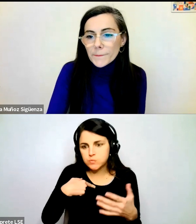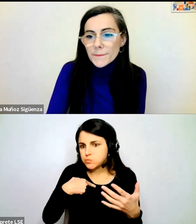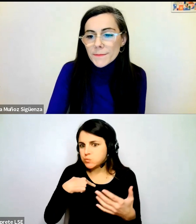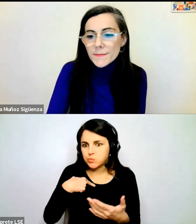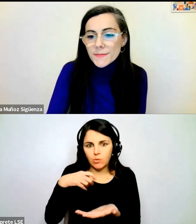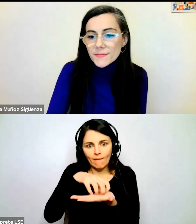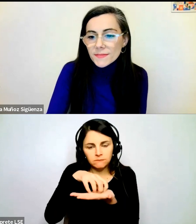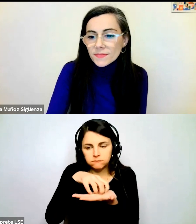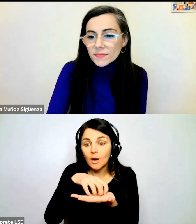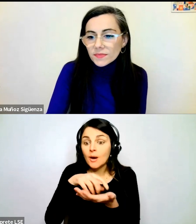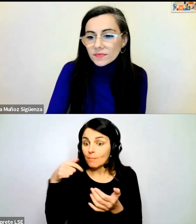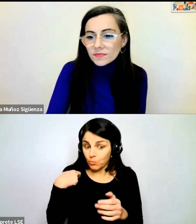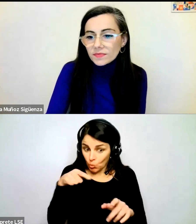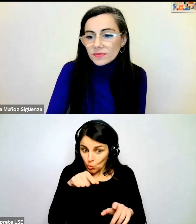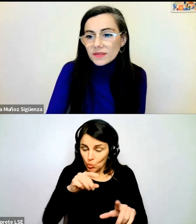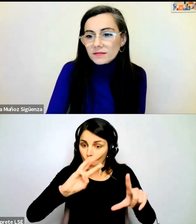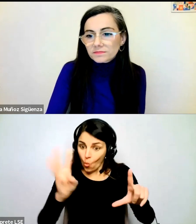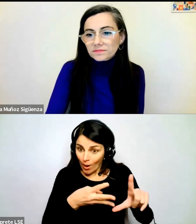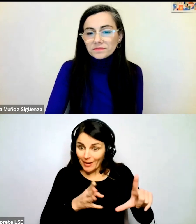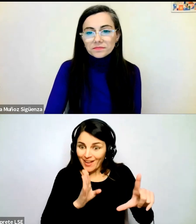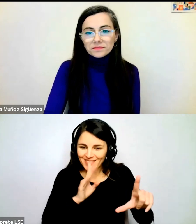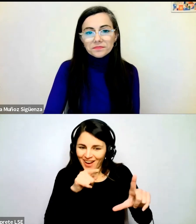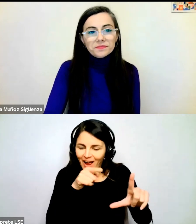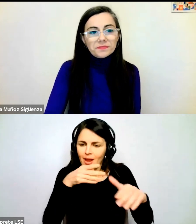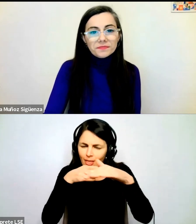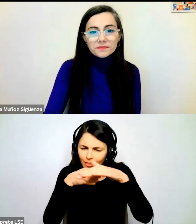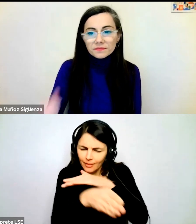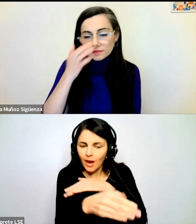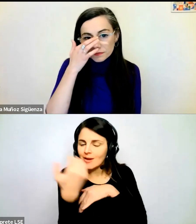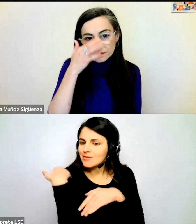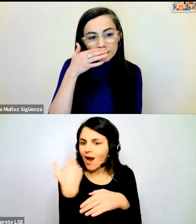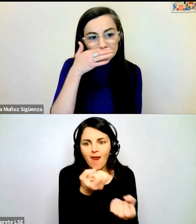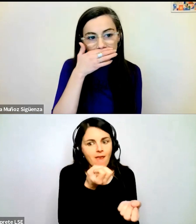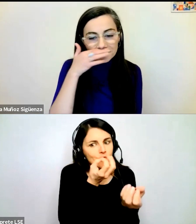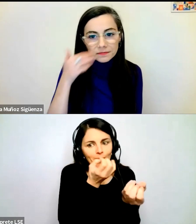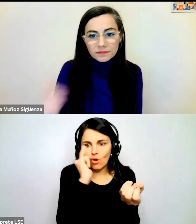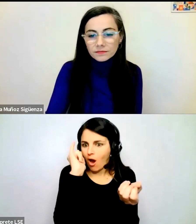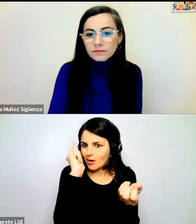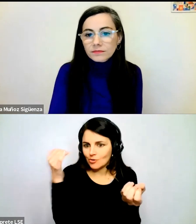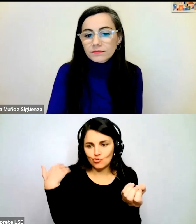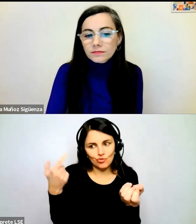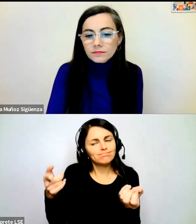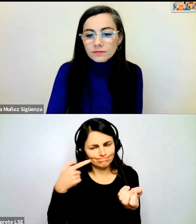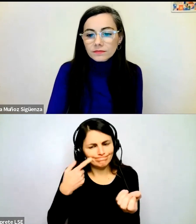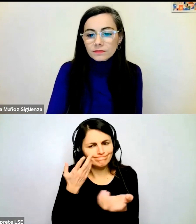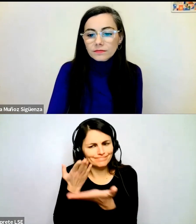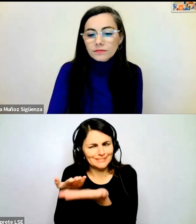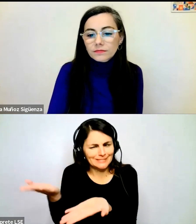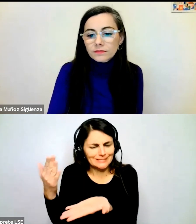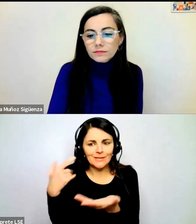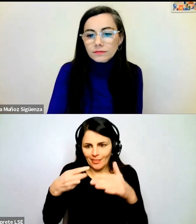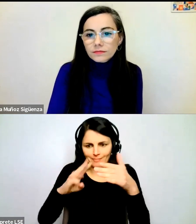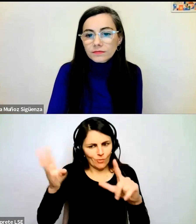web directamente tenéis toda la información, que yo os invito a que le echéis un ojo, pues para que si os encontráis